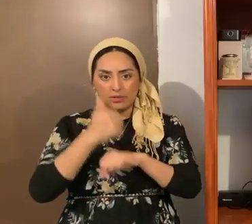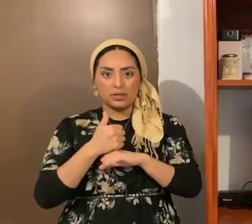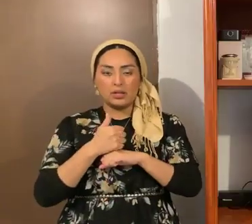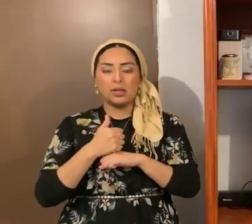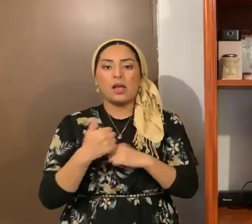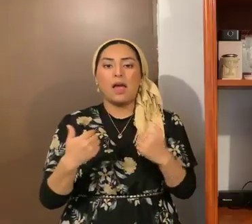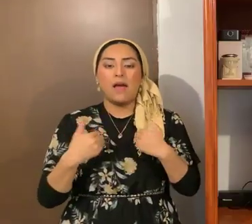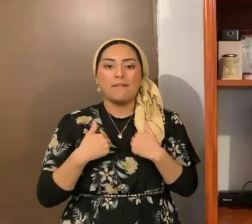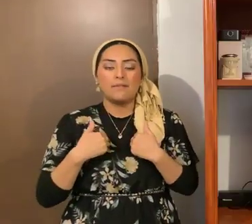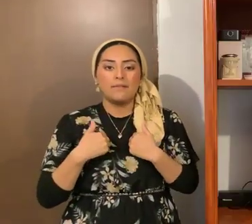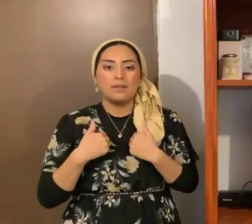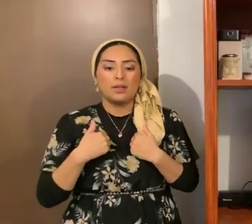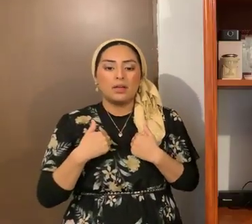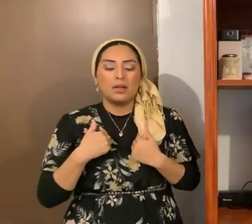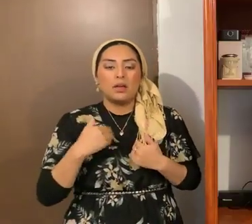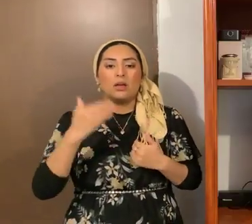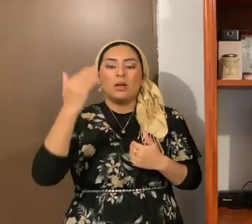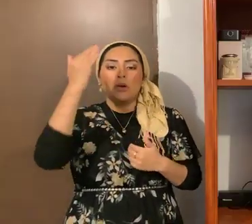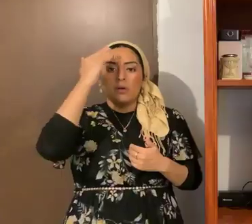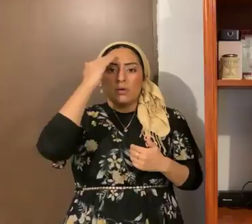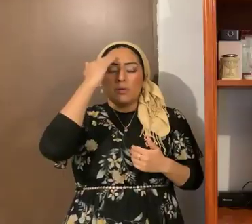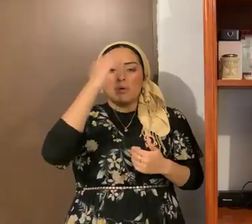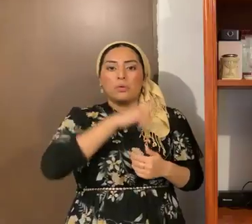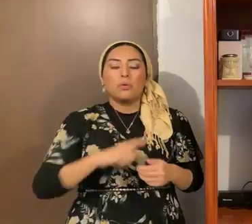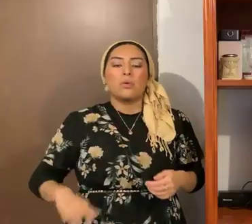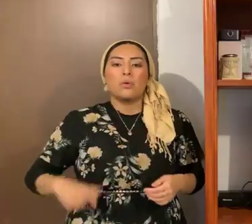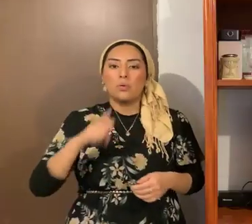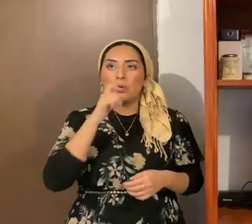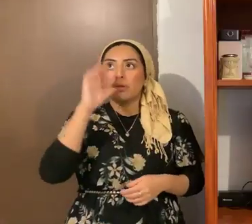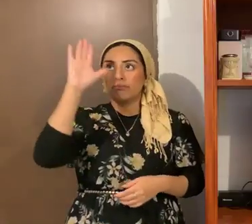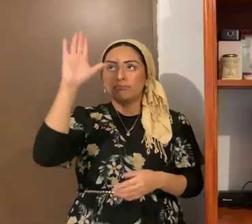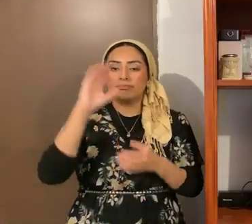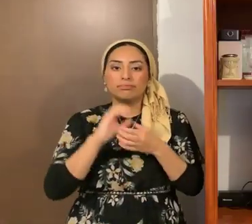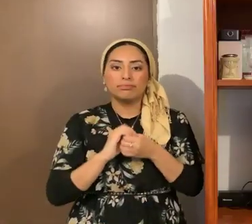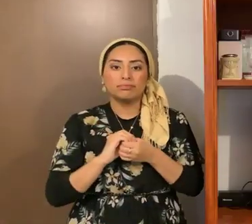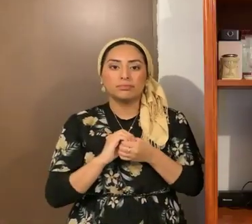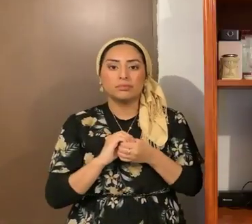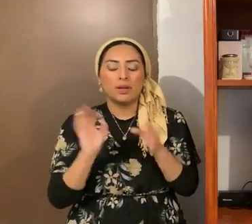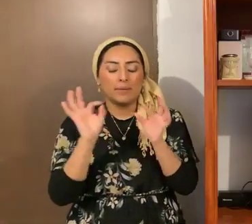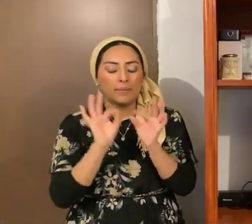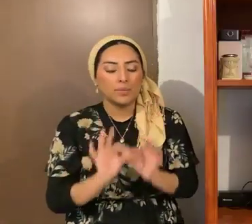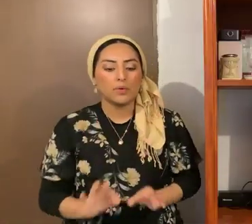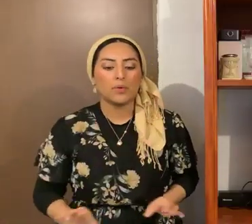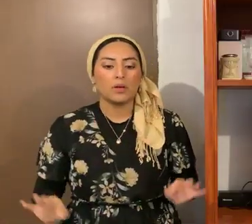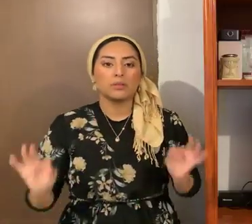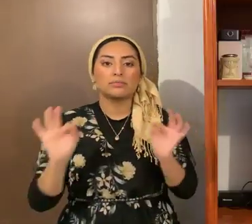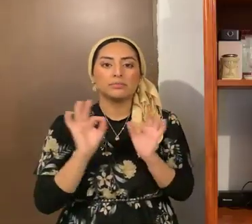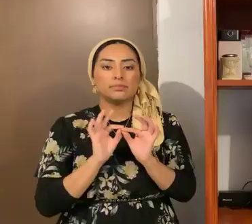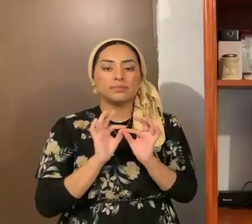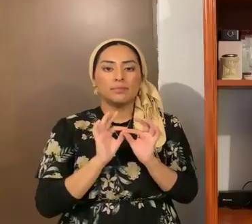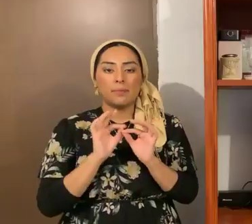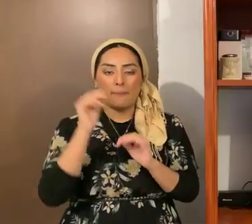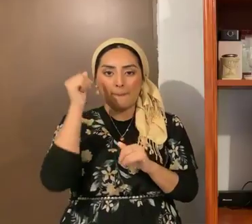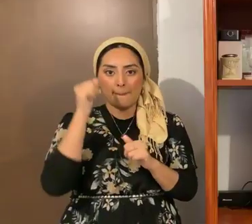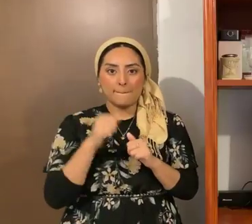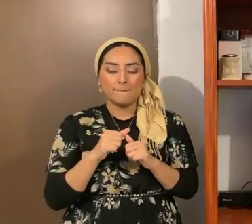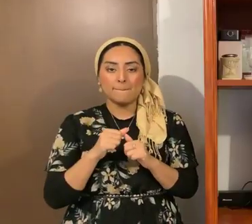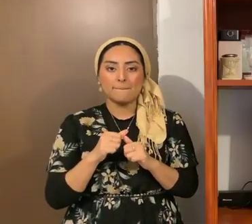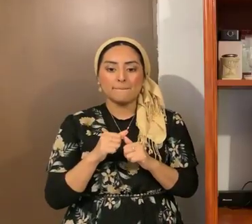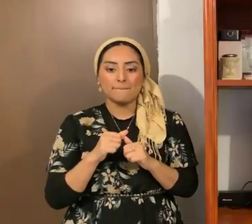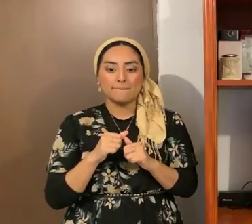teniendo este sello. Conoce el Adón a los que son suyos. El sello es muy importante. ¿Recuerdas?